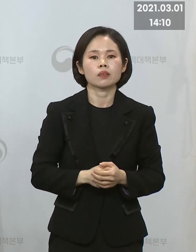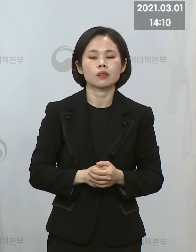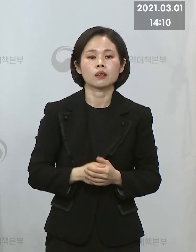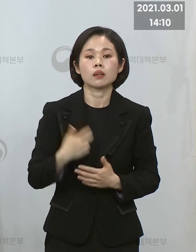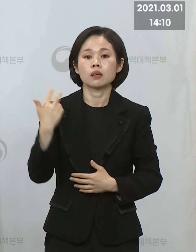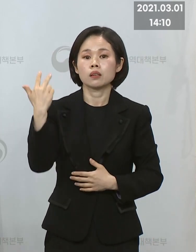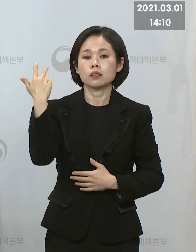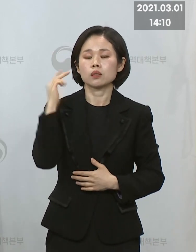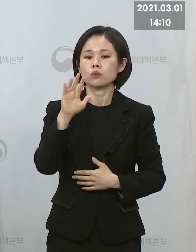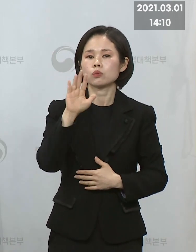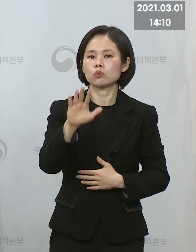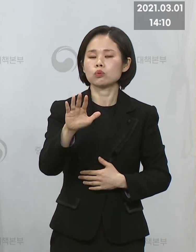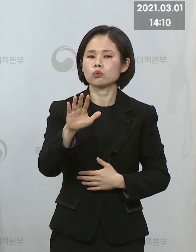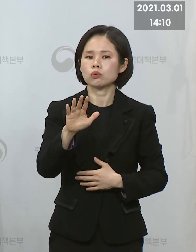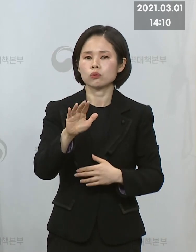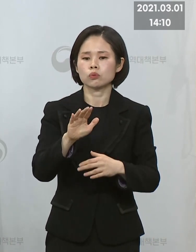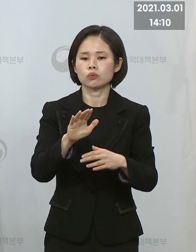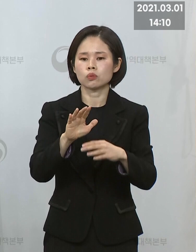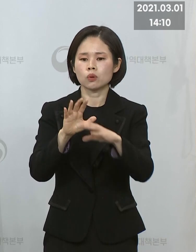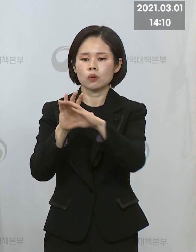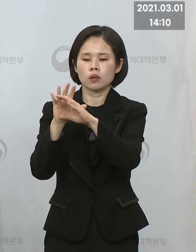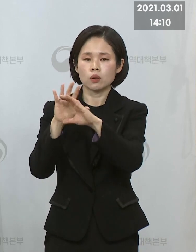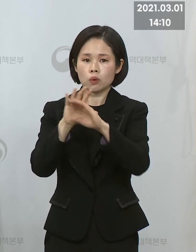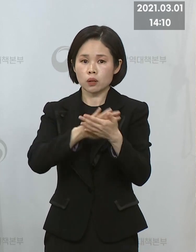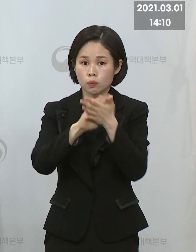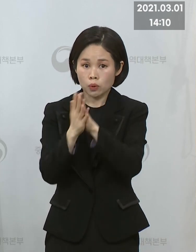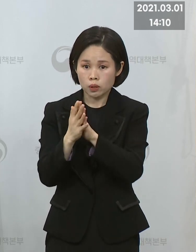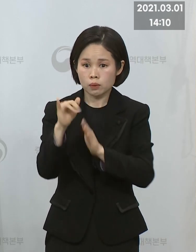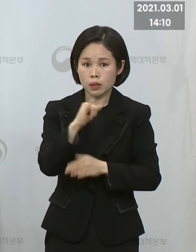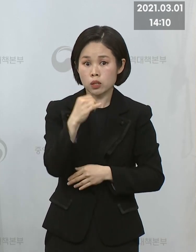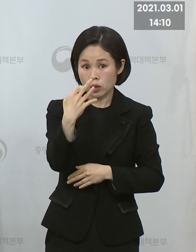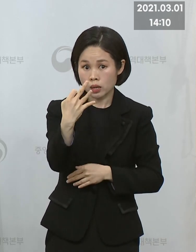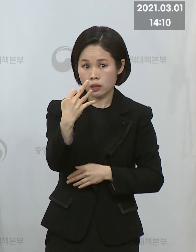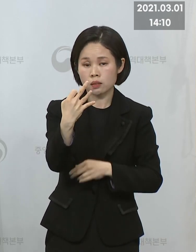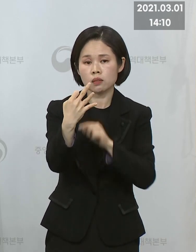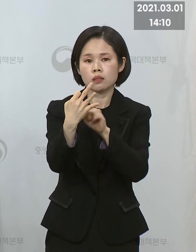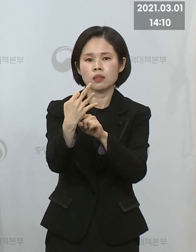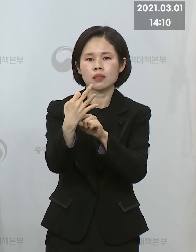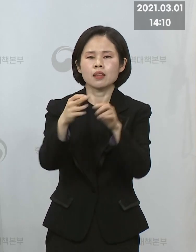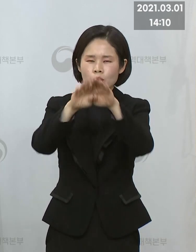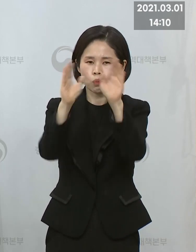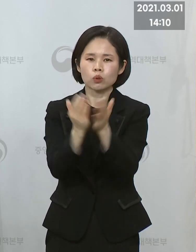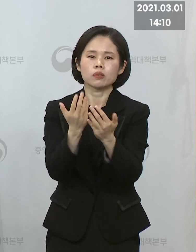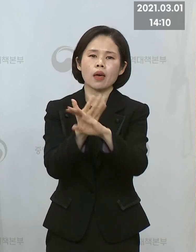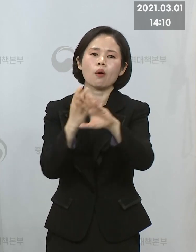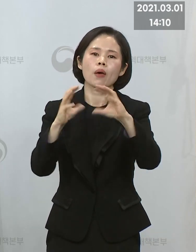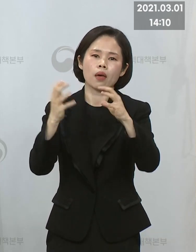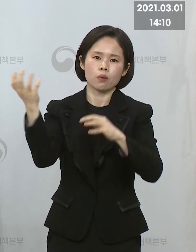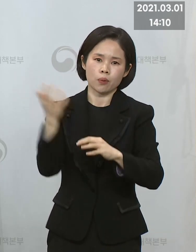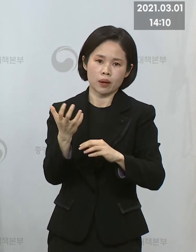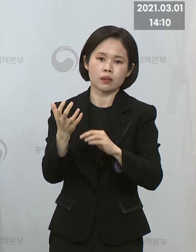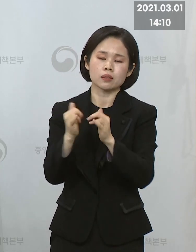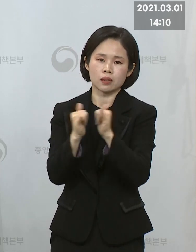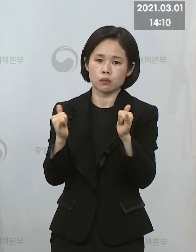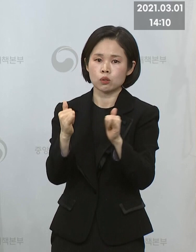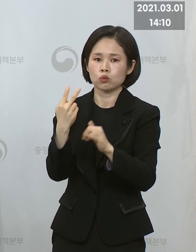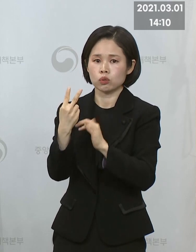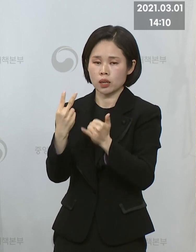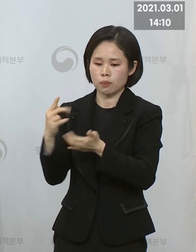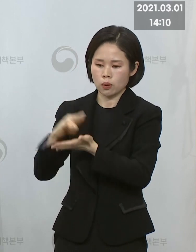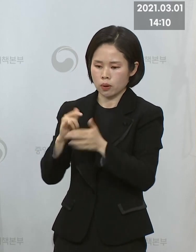지난주 이후에 신규로 확인된 14명의 변이 바이러스 감염자는 모두 해외 유입이었으며 2명은 검역